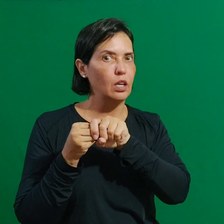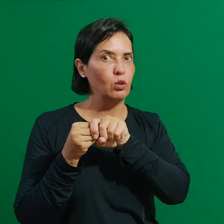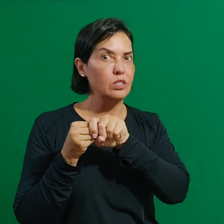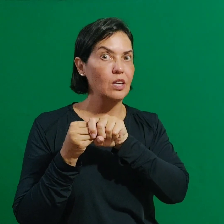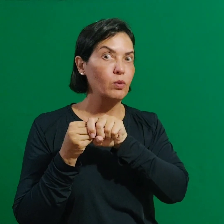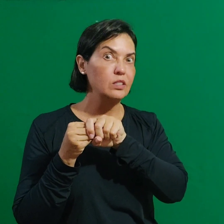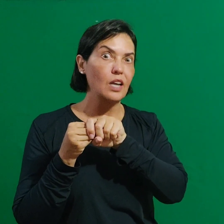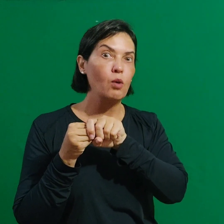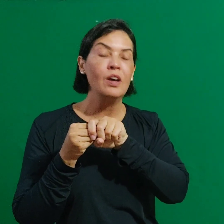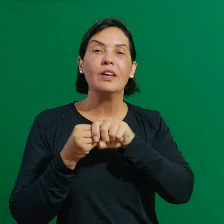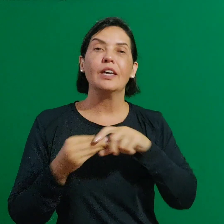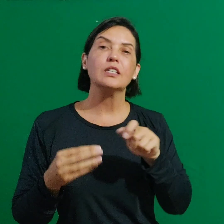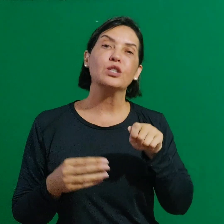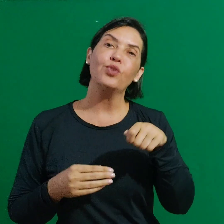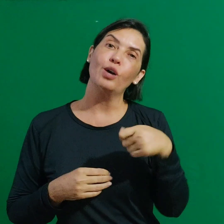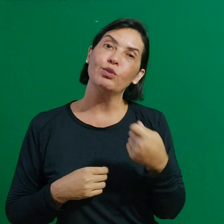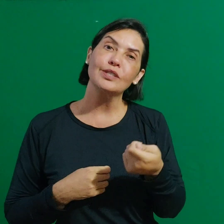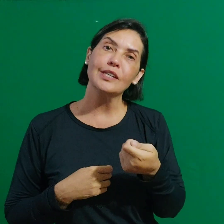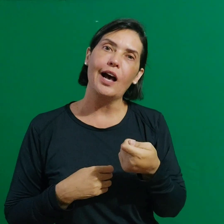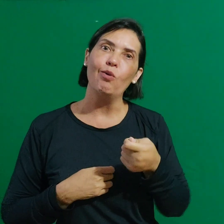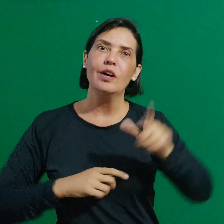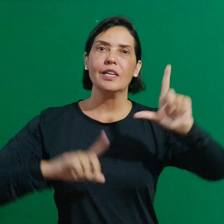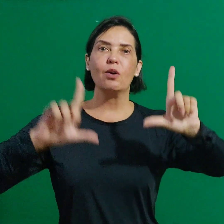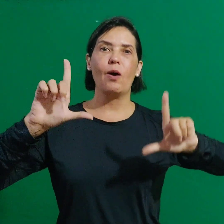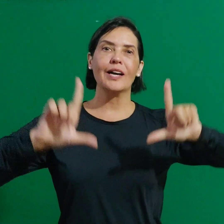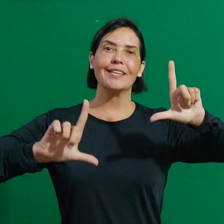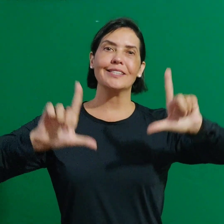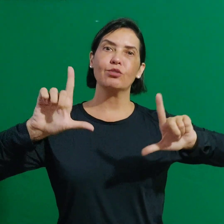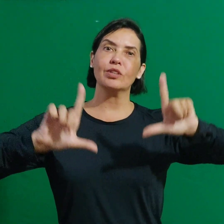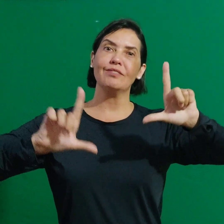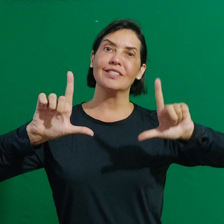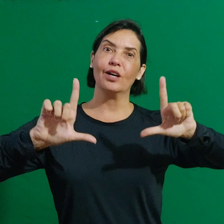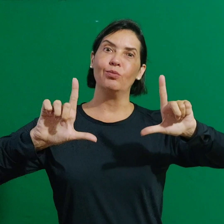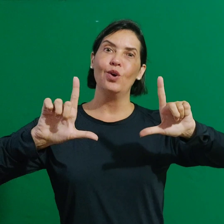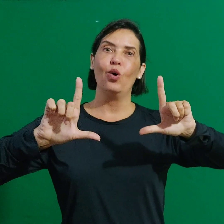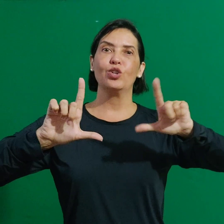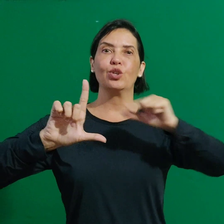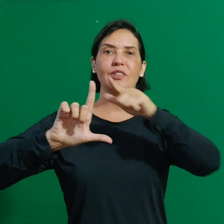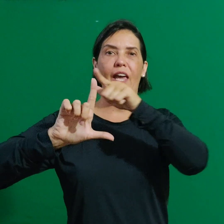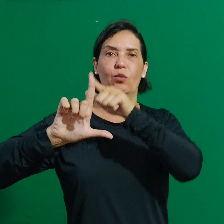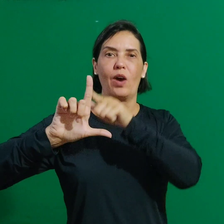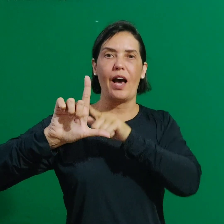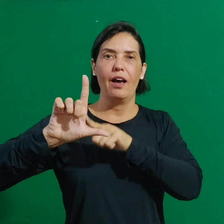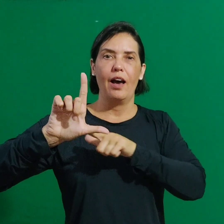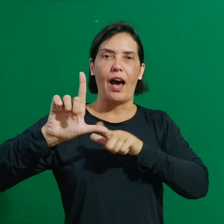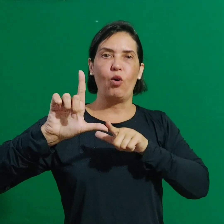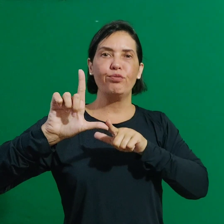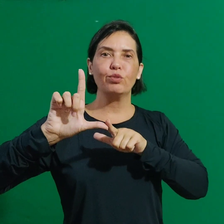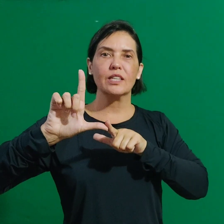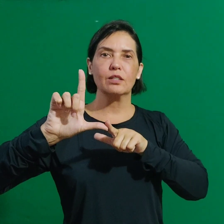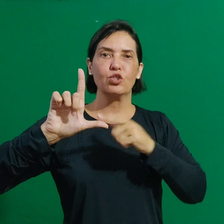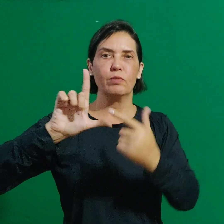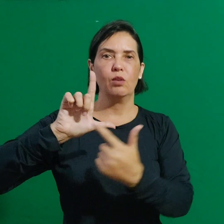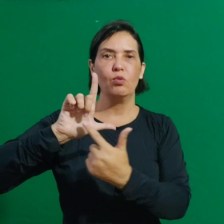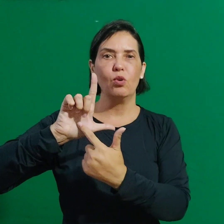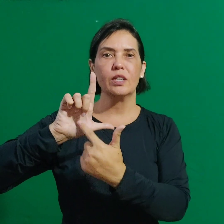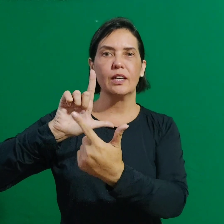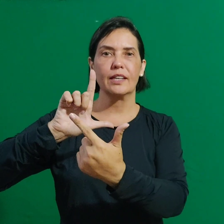ou sequencial, eles formam um sinal, igual a questão de televisão, onde eu tenho a configuração de mão, orientação